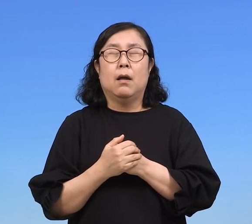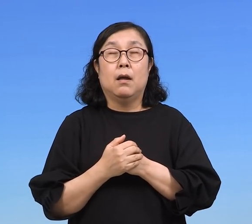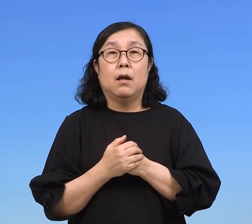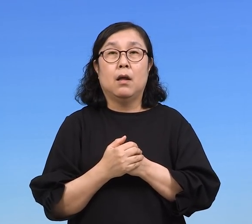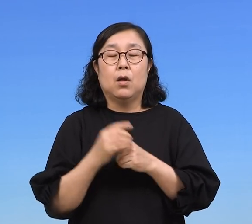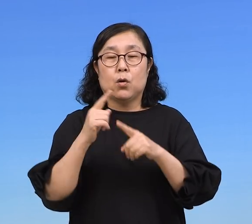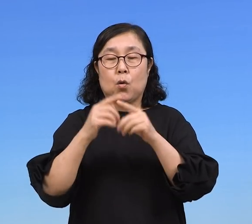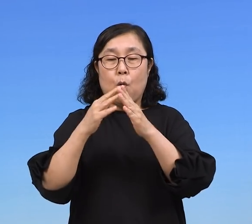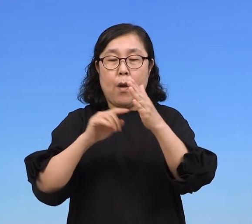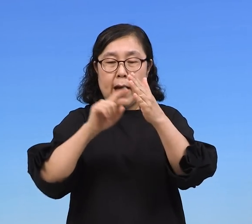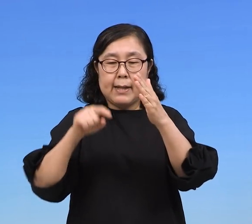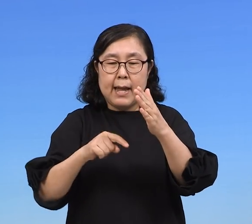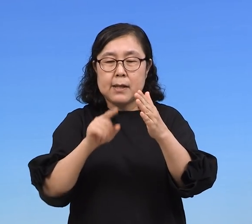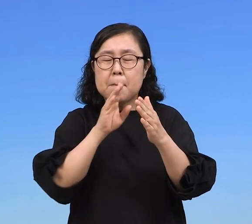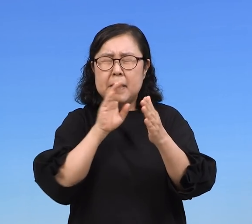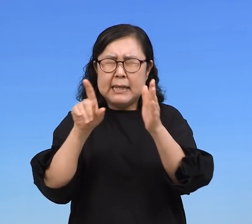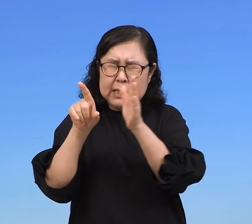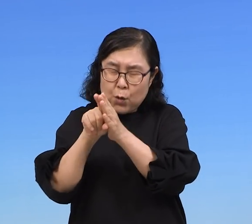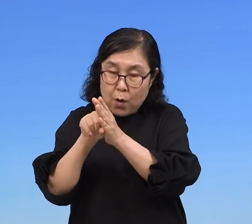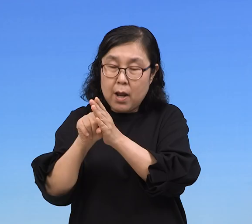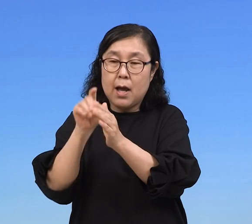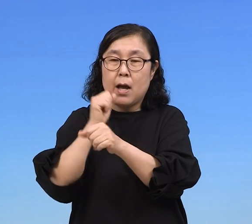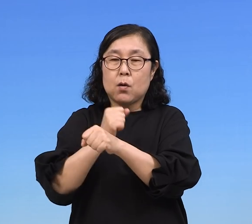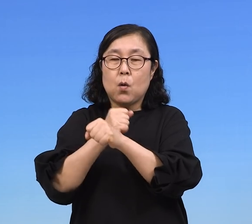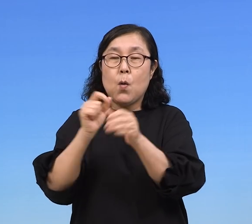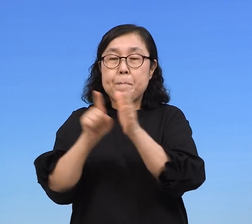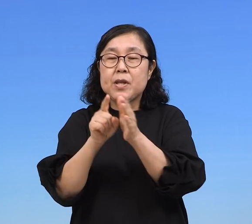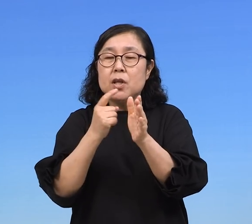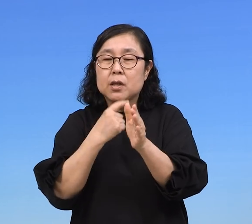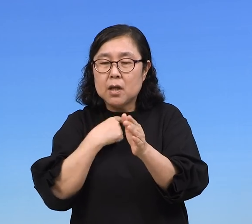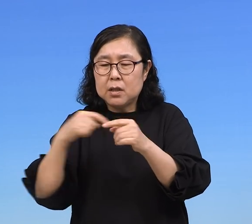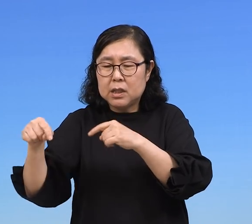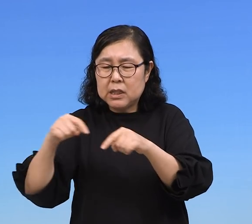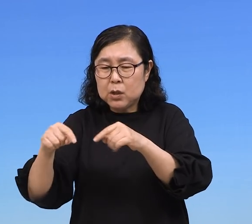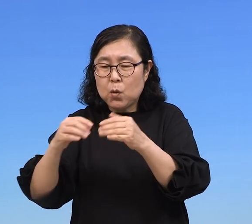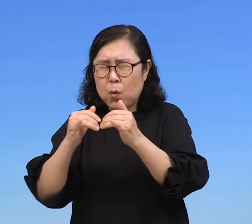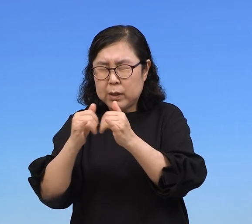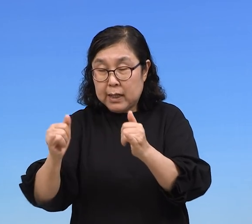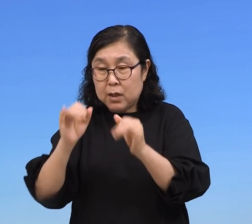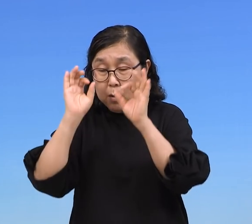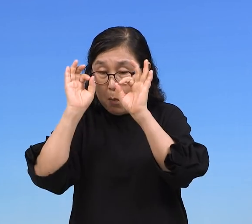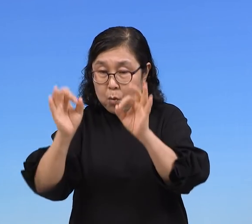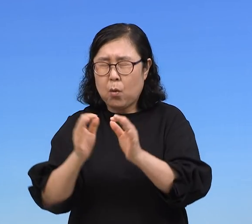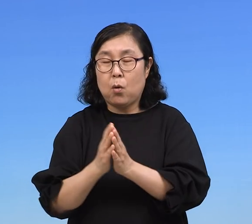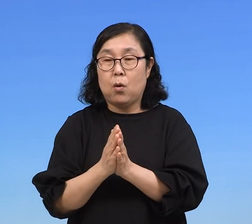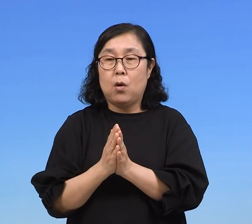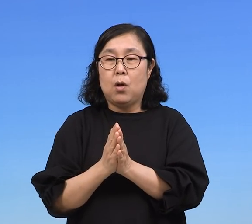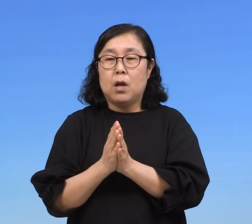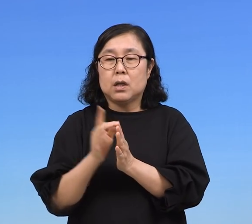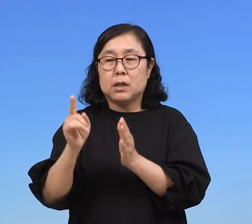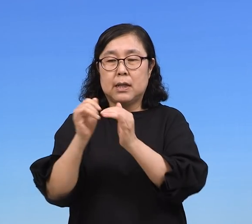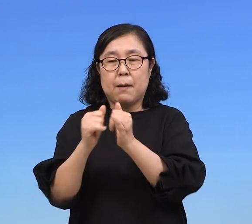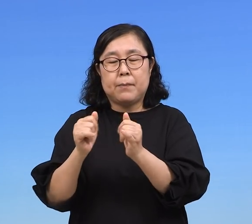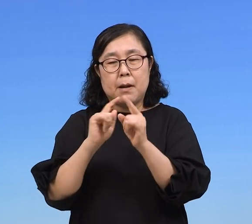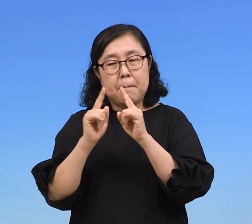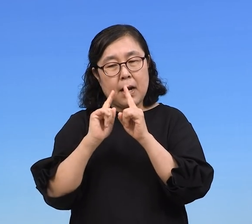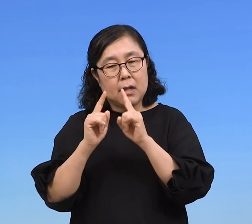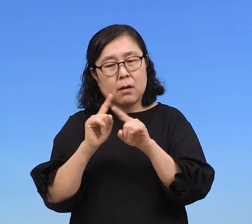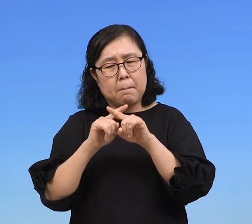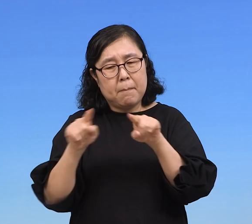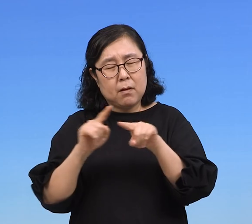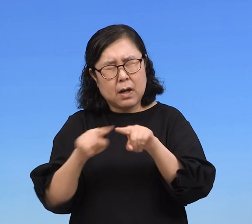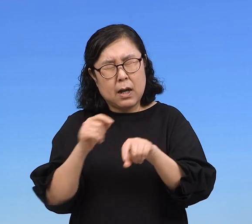안에 정말 신뢰하고 믿었던 어떤 지도자들을 보면서 어떤 결정적인 순간에 그들이 말하는 거,